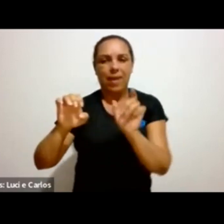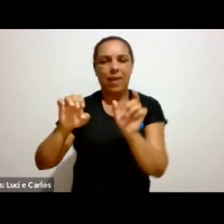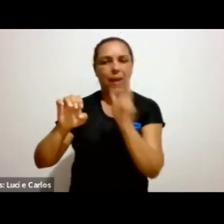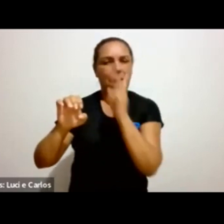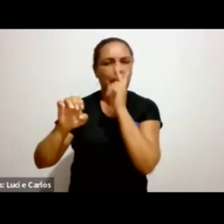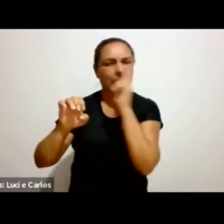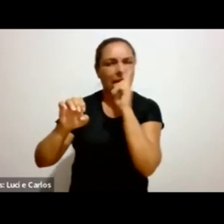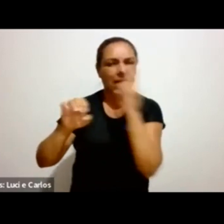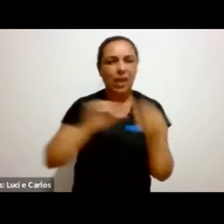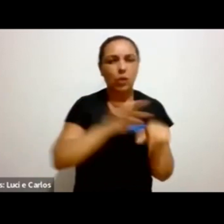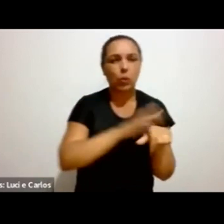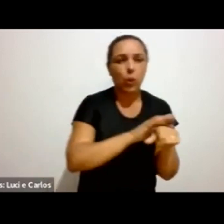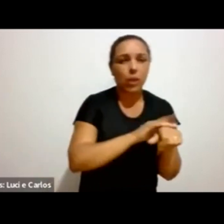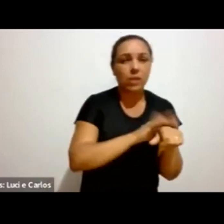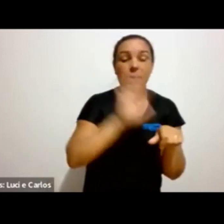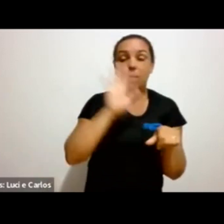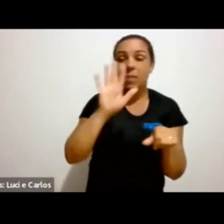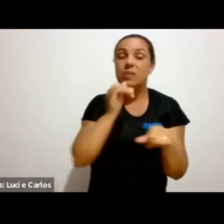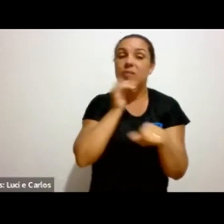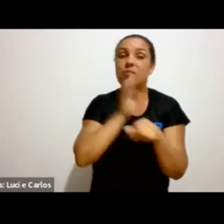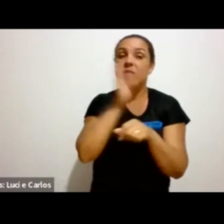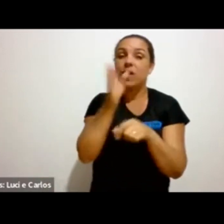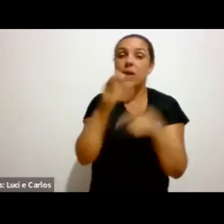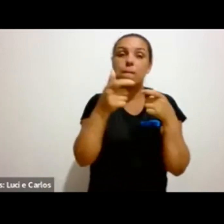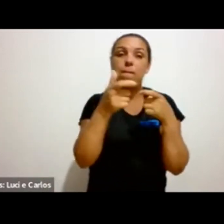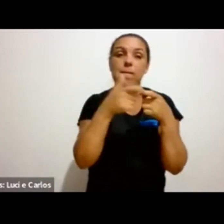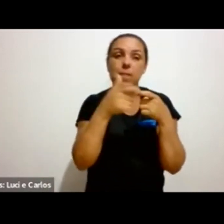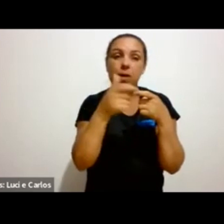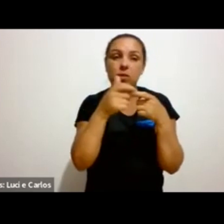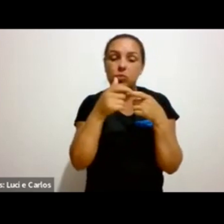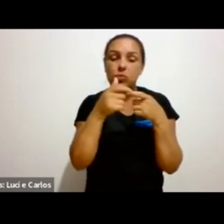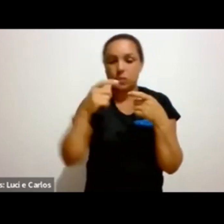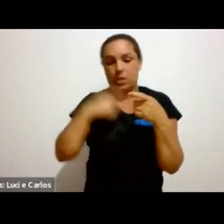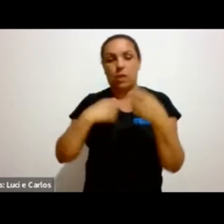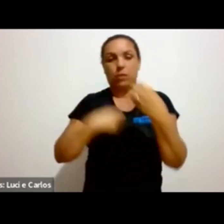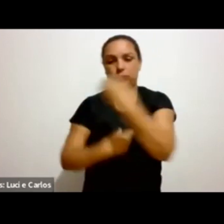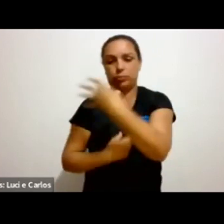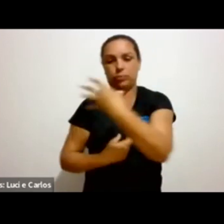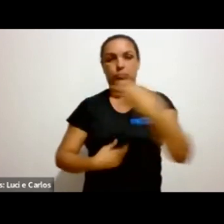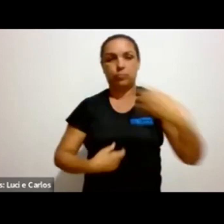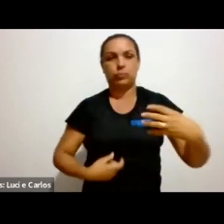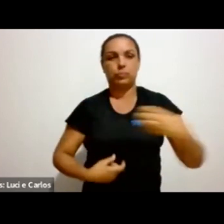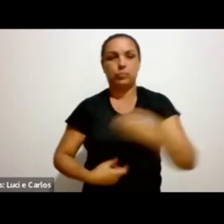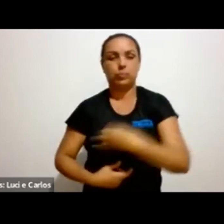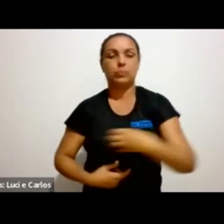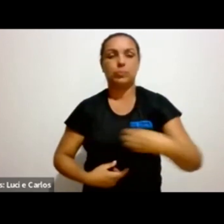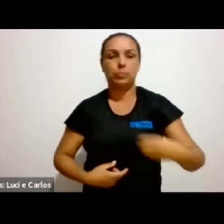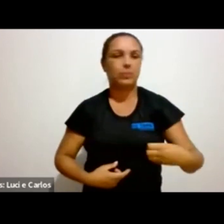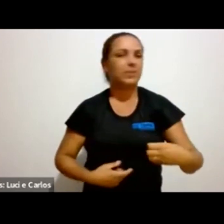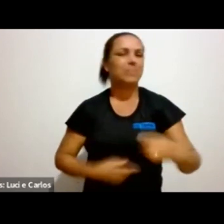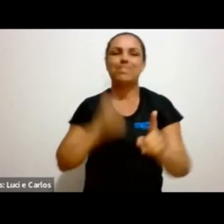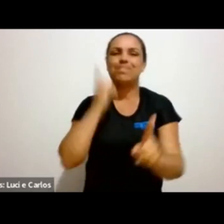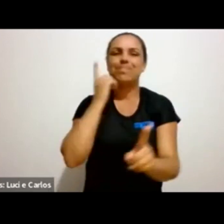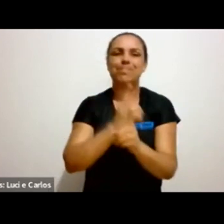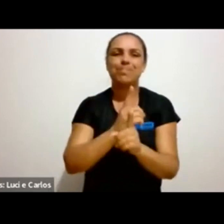diagnosticada através de exames convencionais. E a música ainda ela continua falando assim,